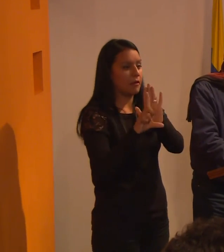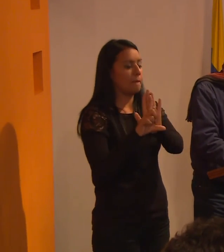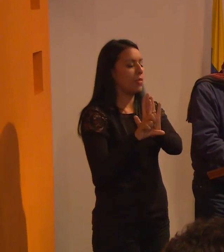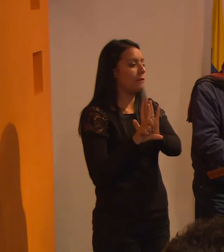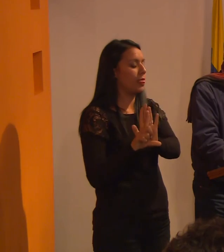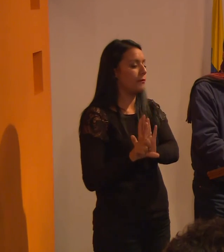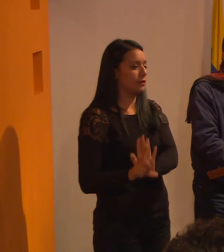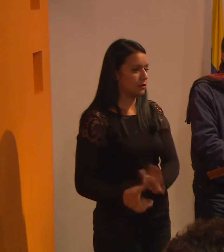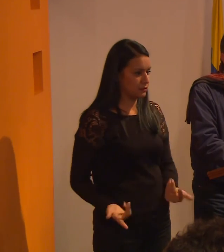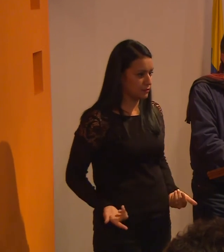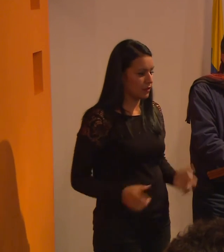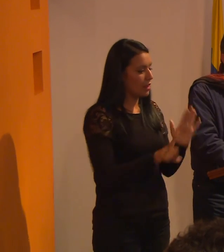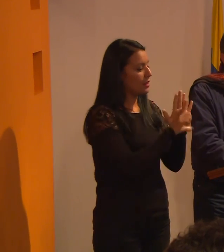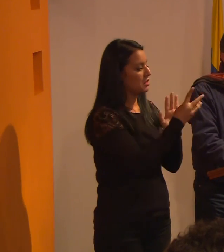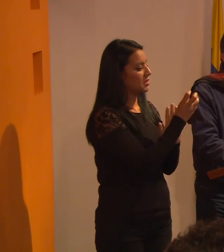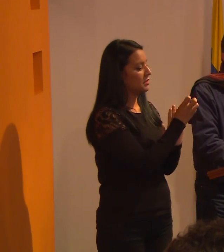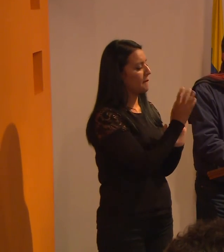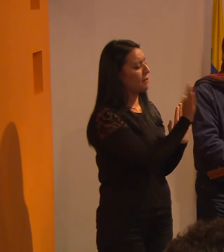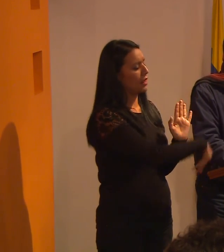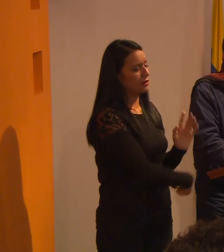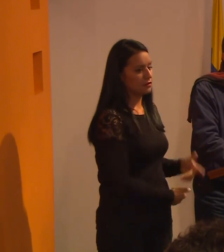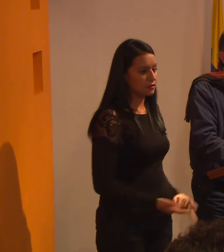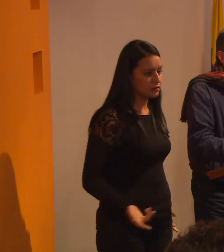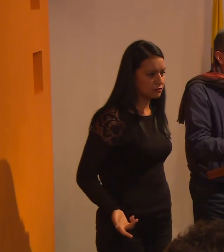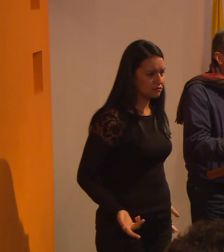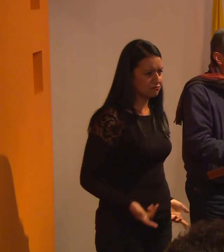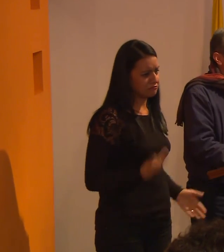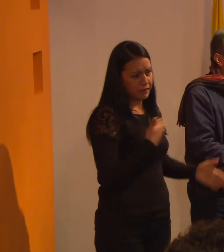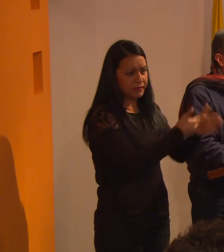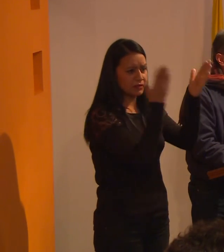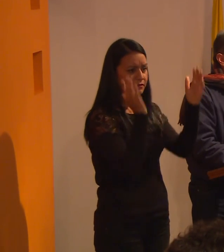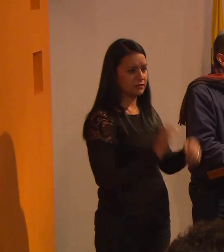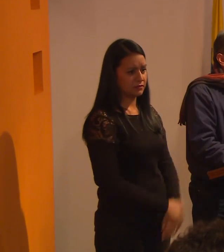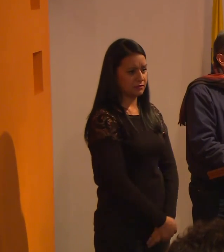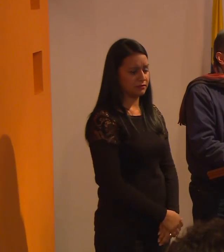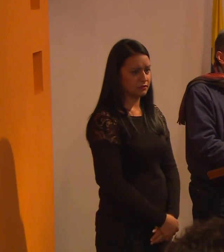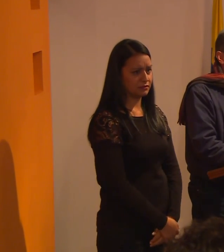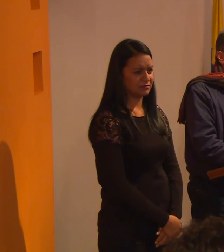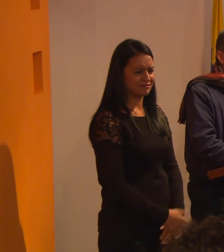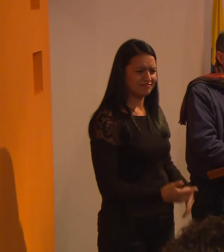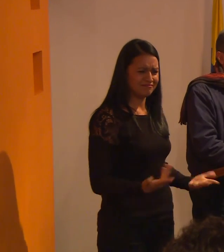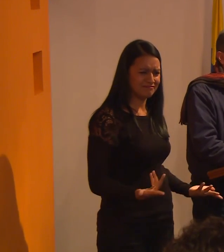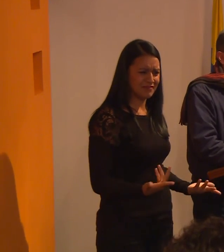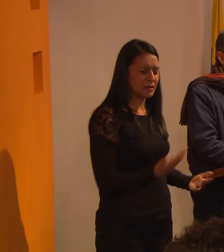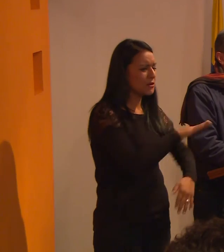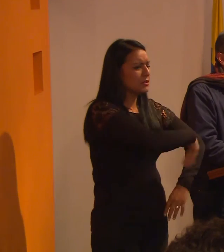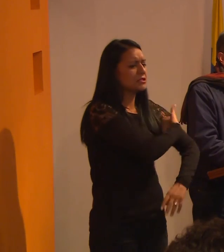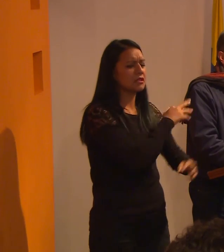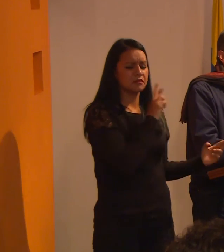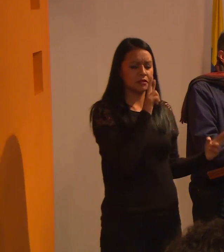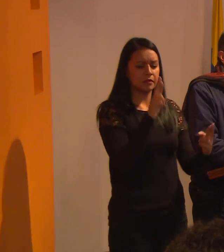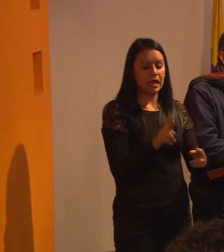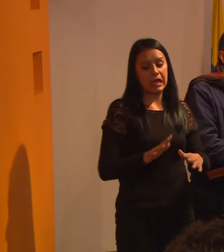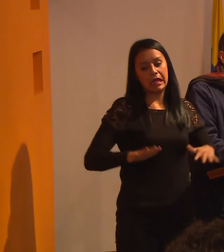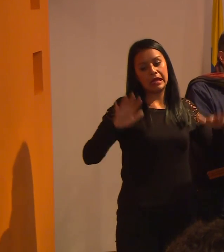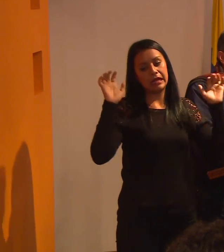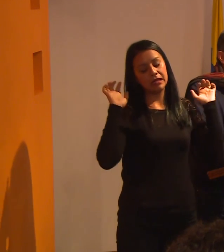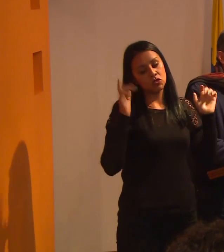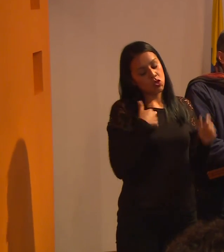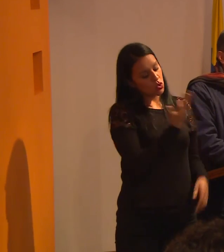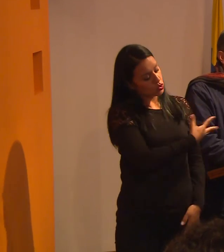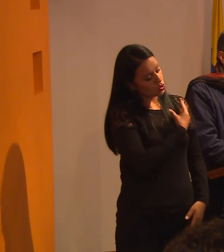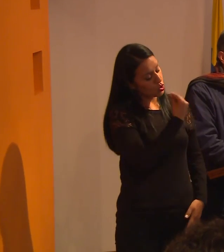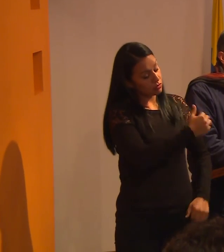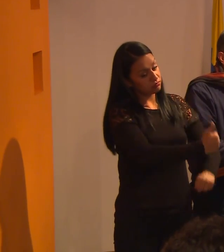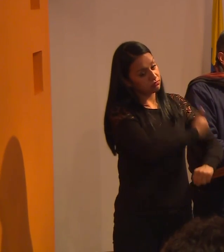ley 115 y la ley 30 se la están pasando por la faja, pues demandemos. Pero ¿qué responde el ministerio? Es que nosotros tenemos